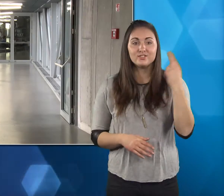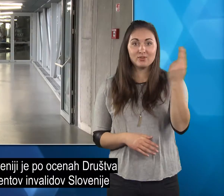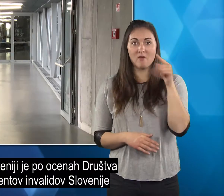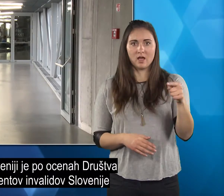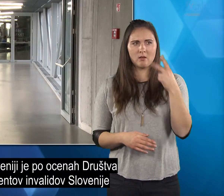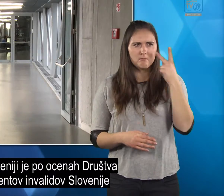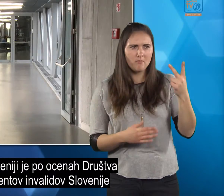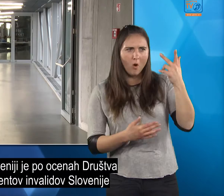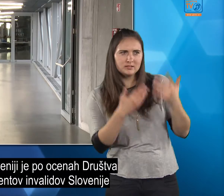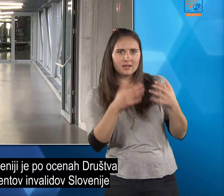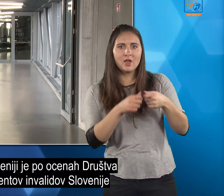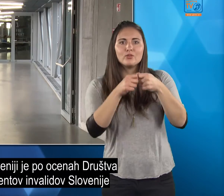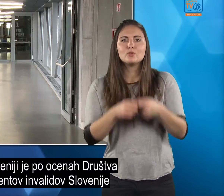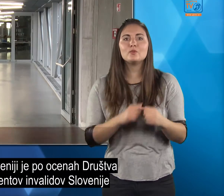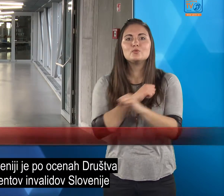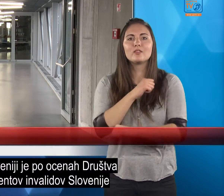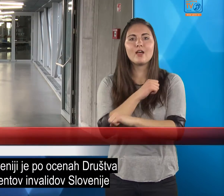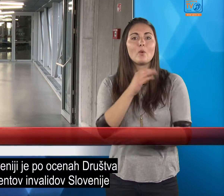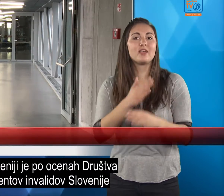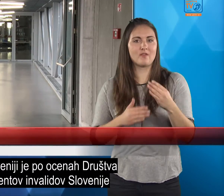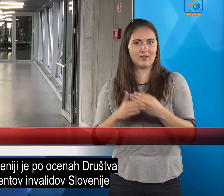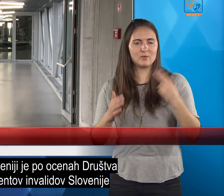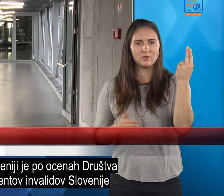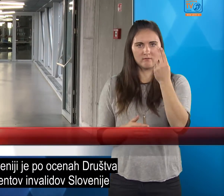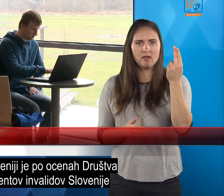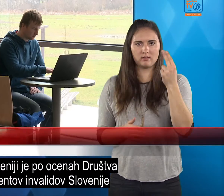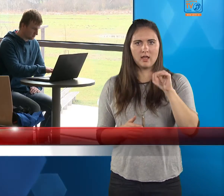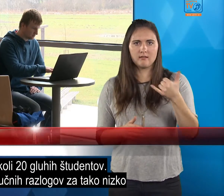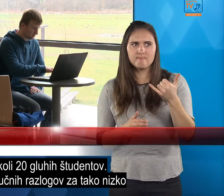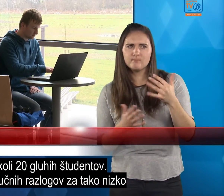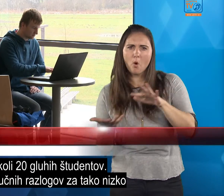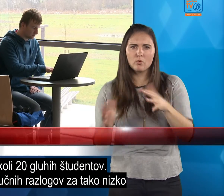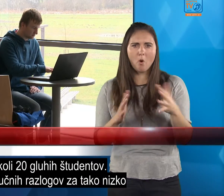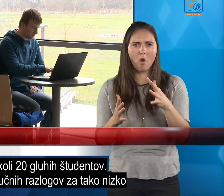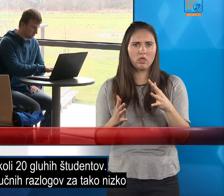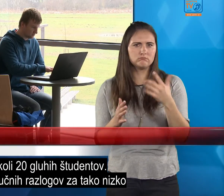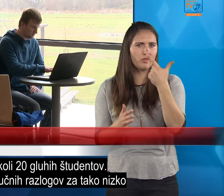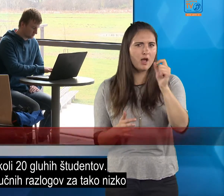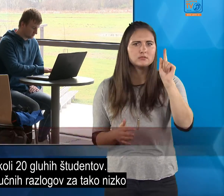V Sloveniji je po ocenah Društva študentov invalidov Slovenije le okoli 20 gluhih